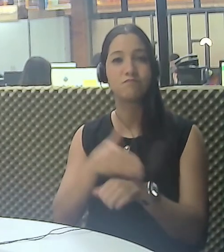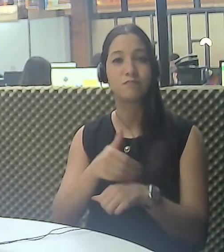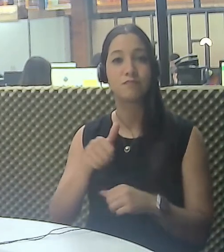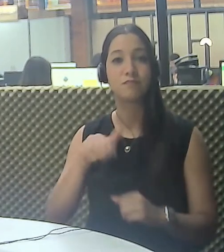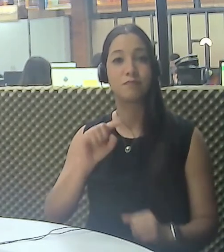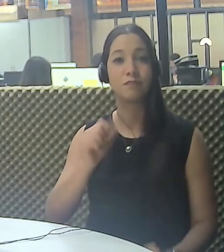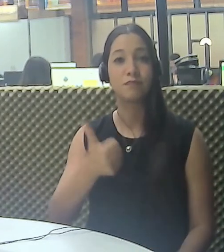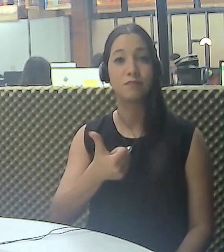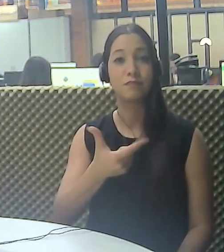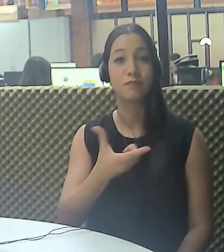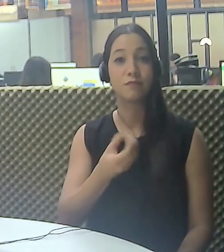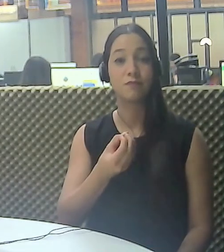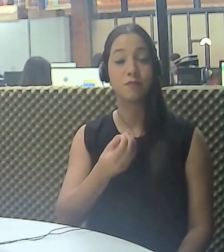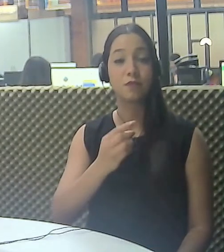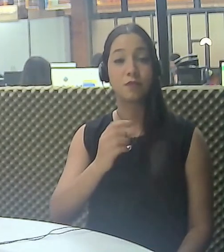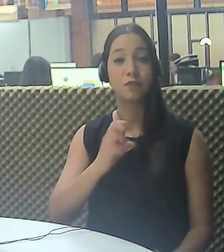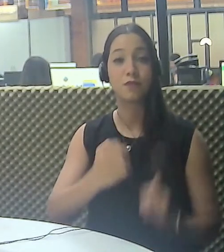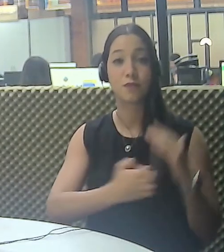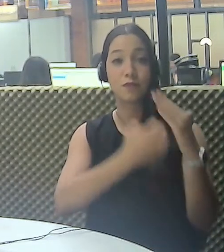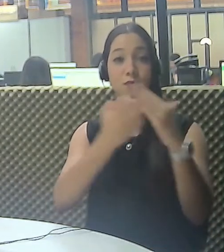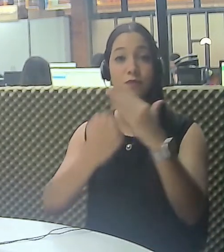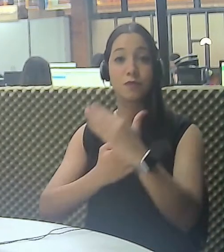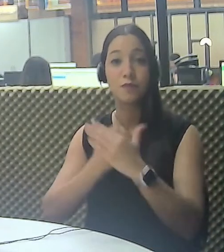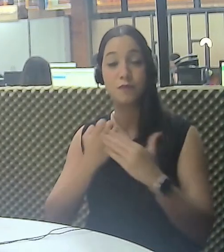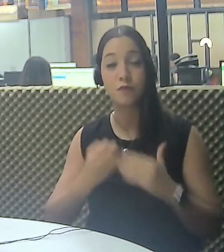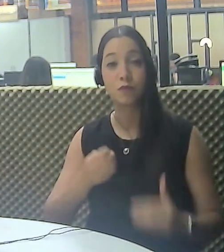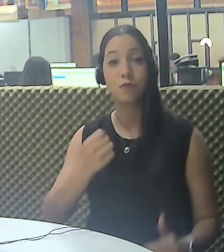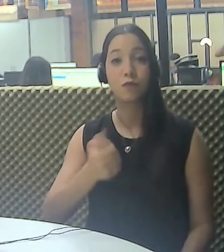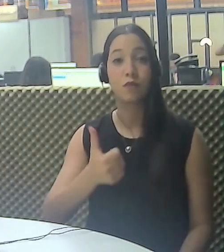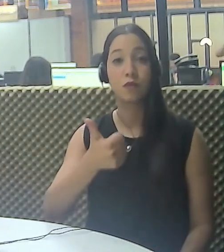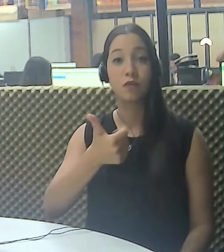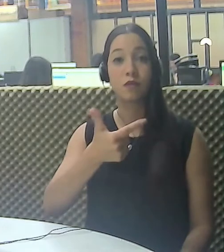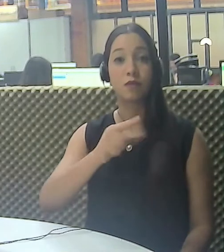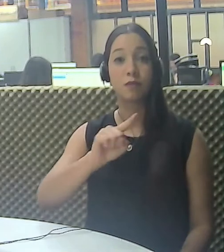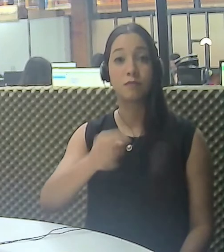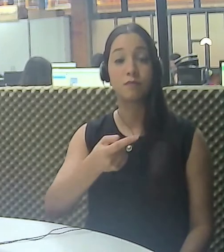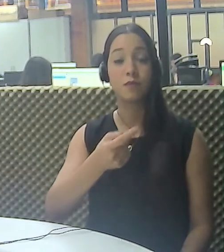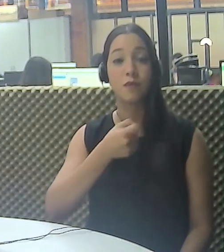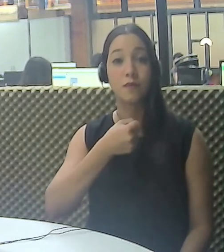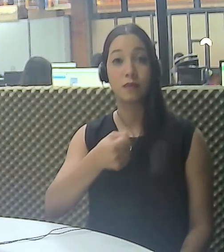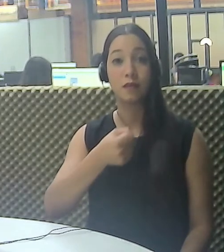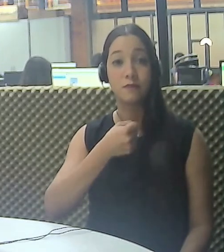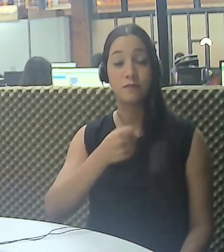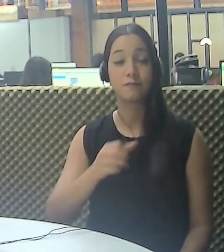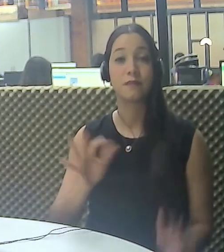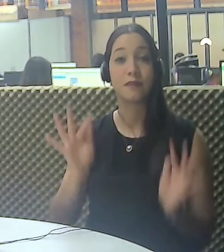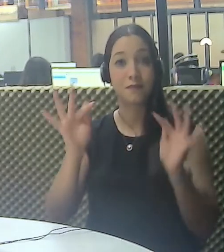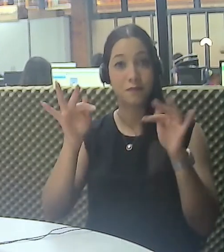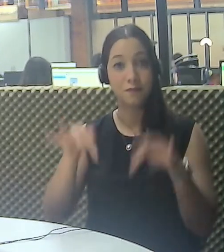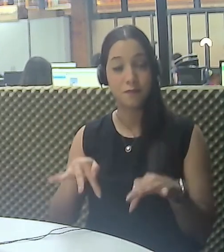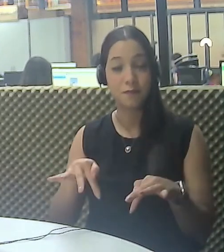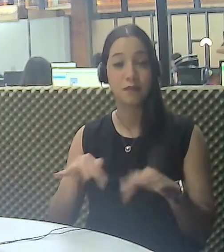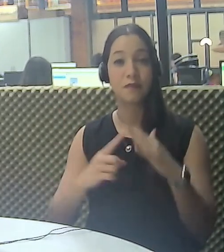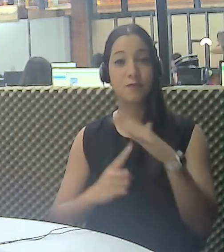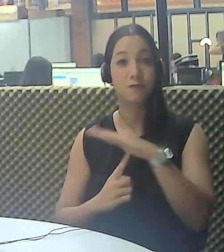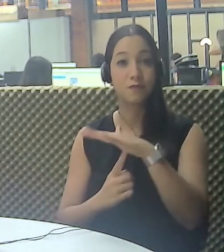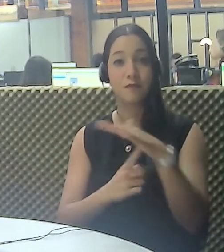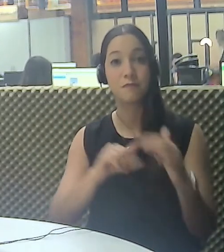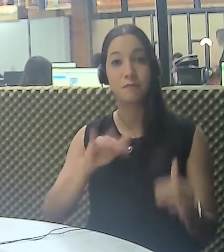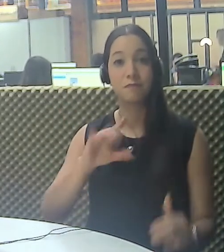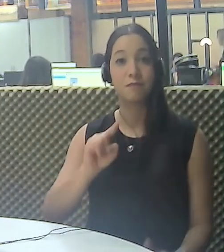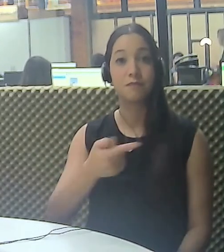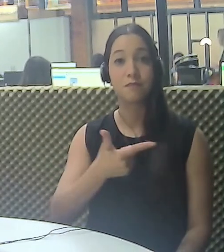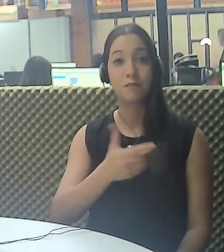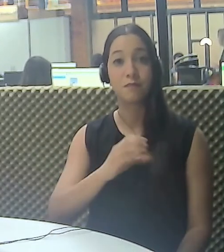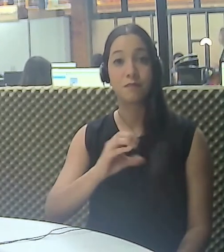de 120 empresas, foram feitas cerca de 12 mil entrevistas. Ao final do mega feirão, mais de